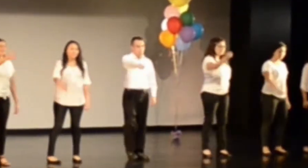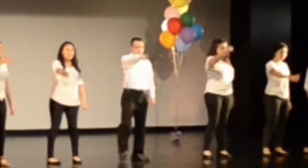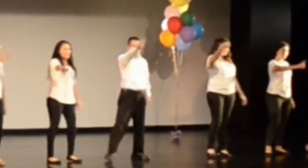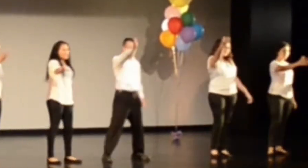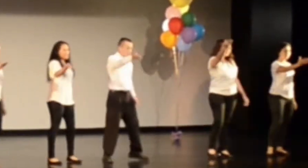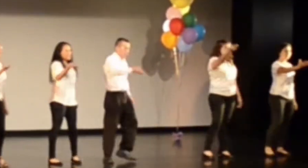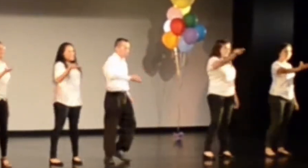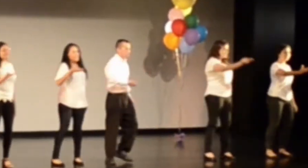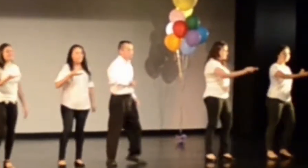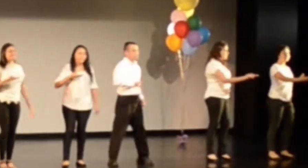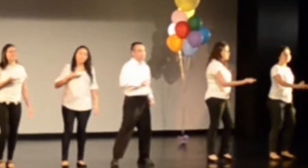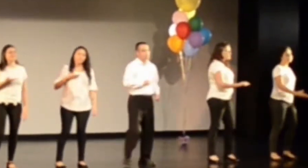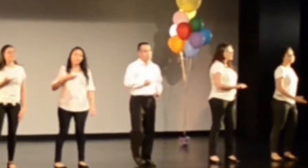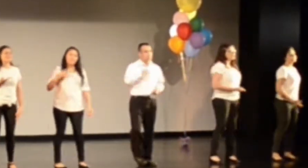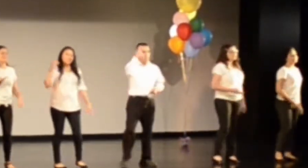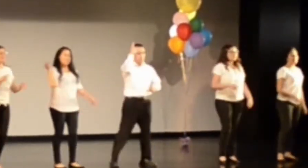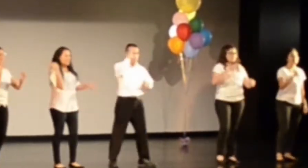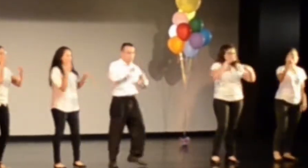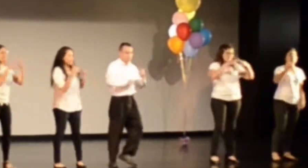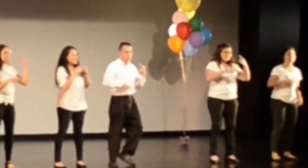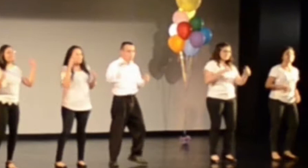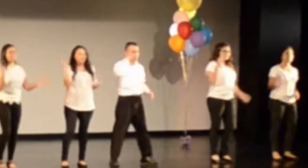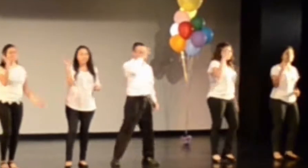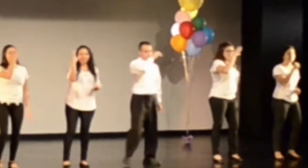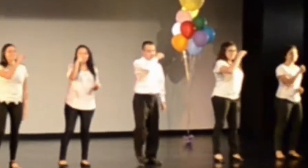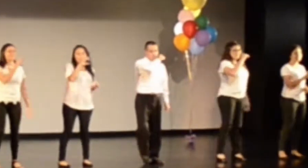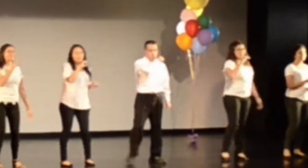tú estás invitado, no podrás faltar.